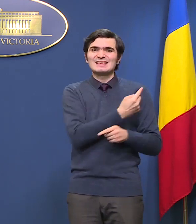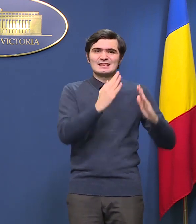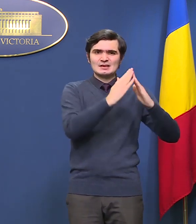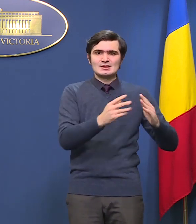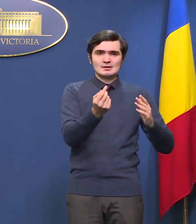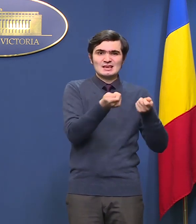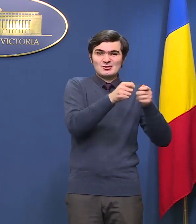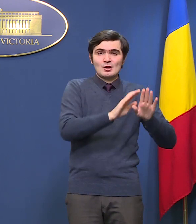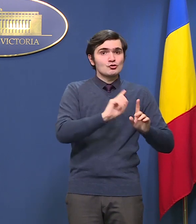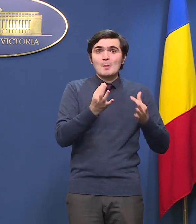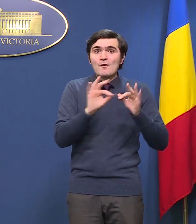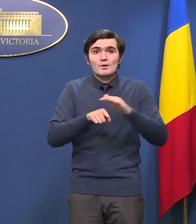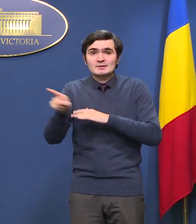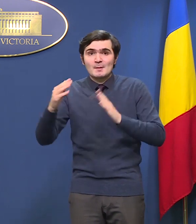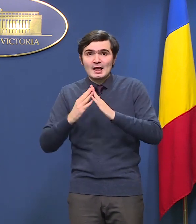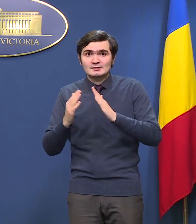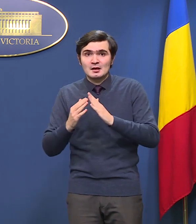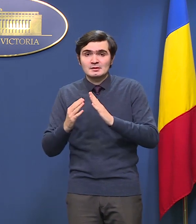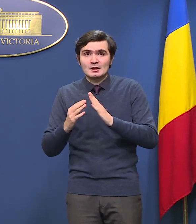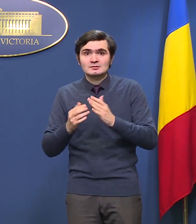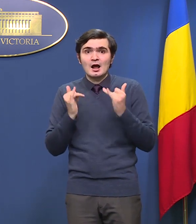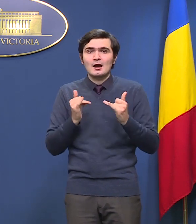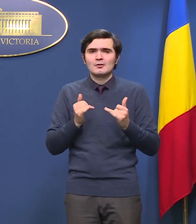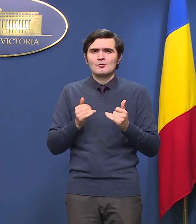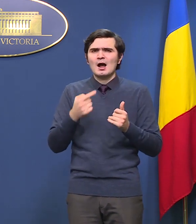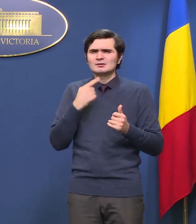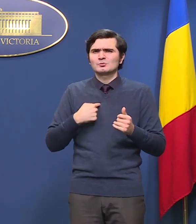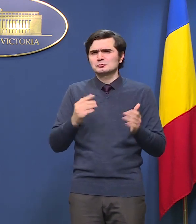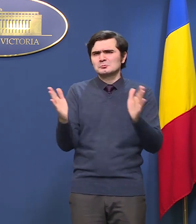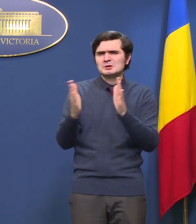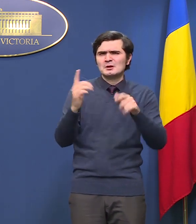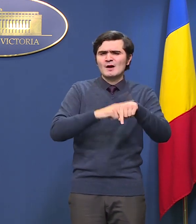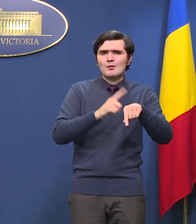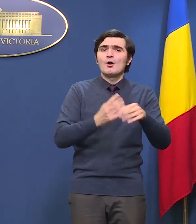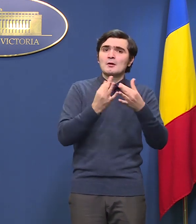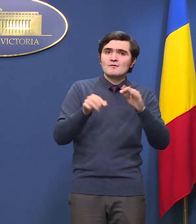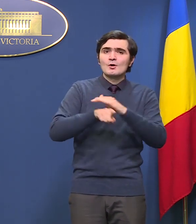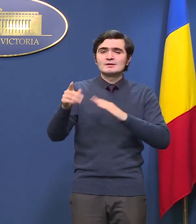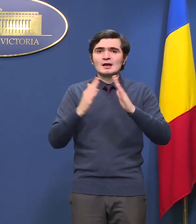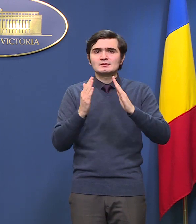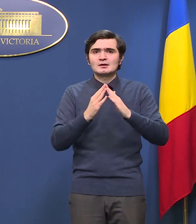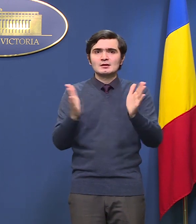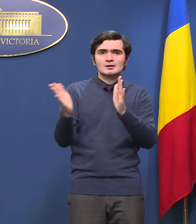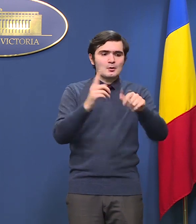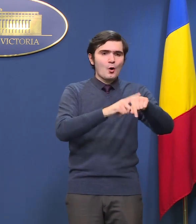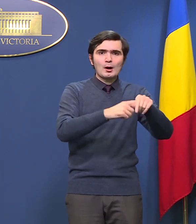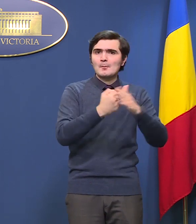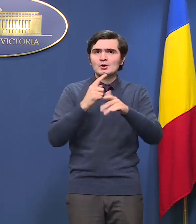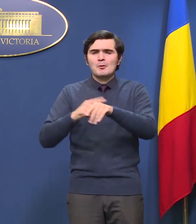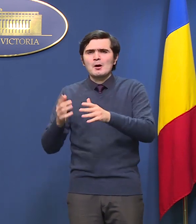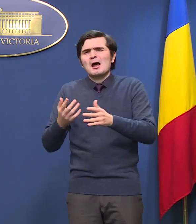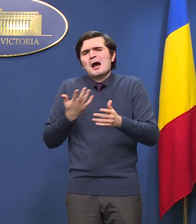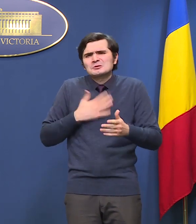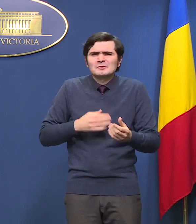Și dumneavoastră avansați ceva timp, un interval. Aș vrea să ne dați câteva amănunte despre acest